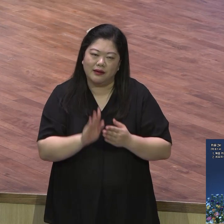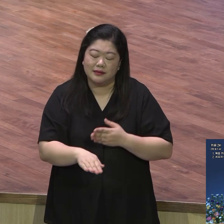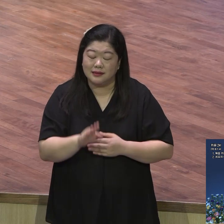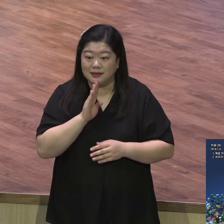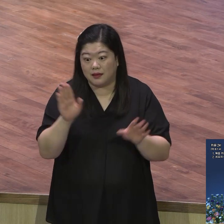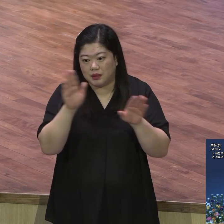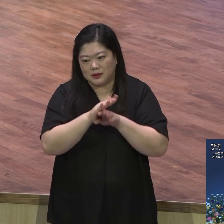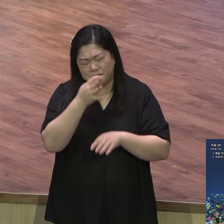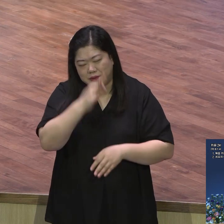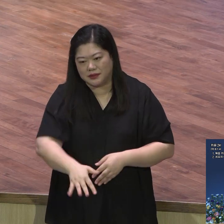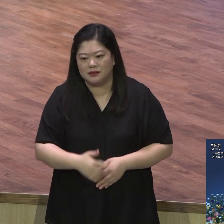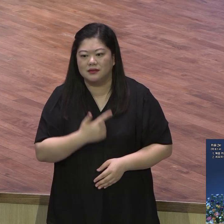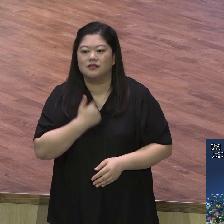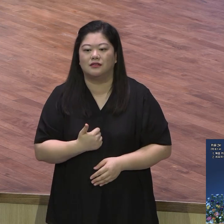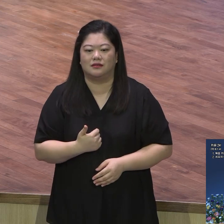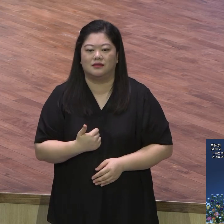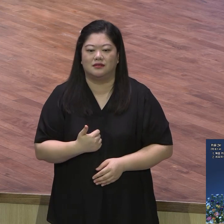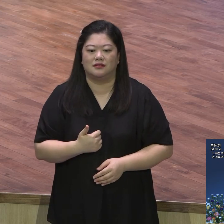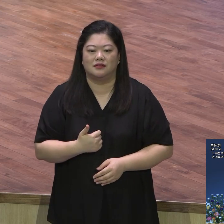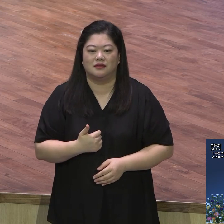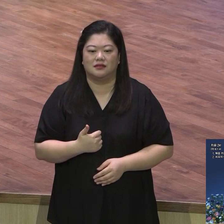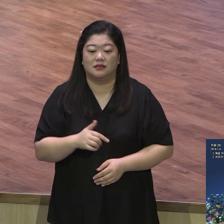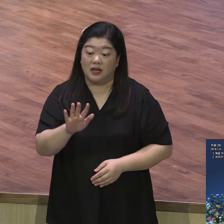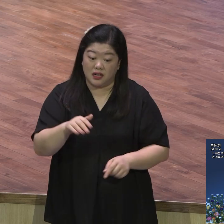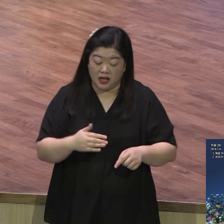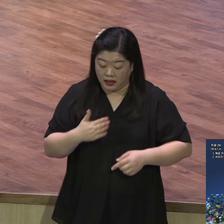그래서 귀신도 못 쫓아 되는 건 목사하면 안 돼요.